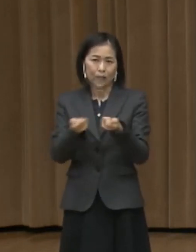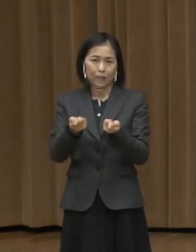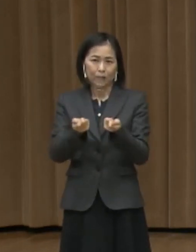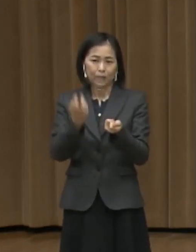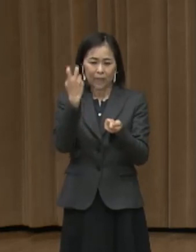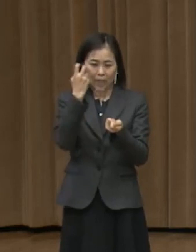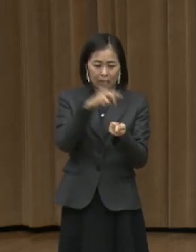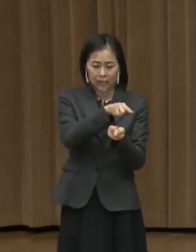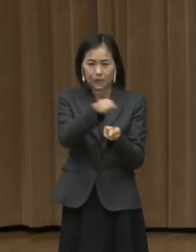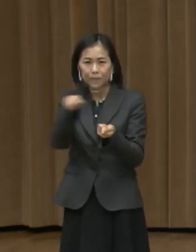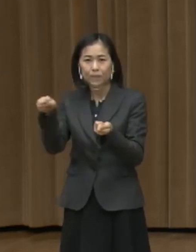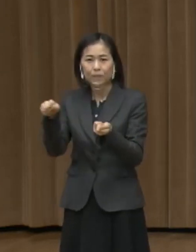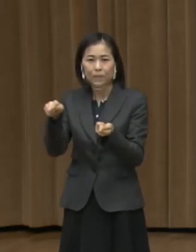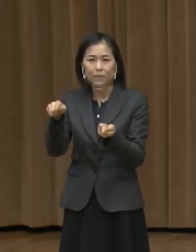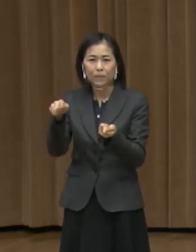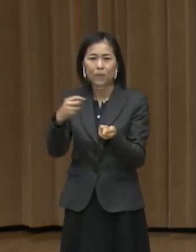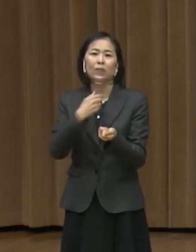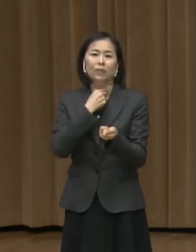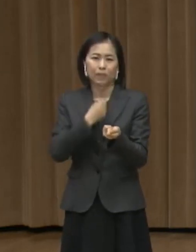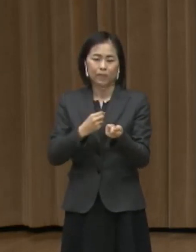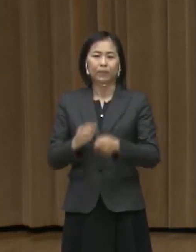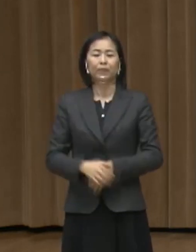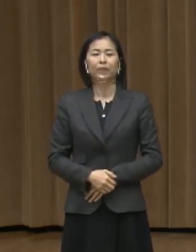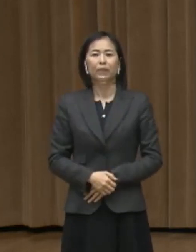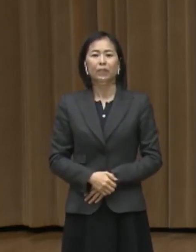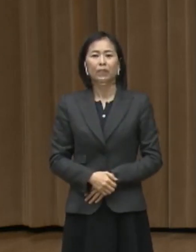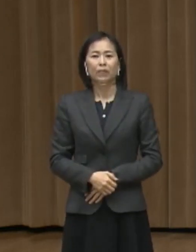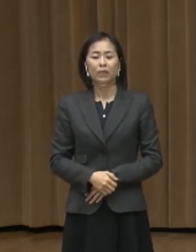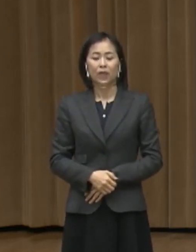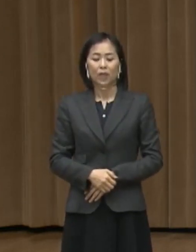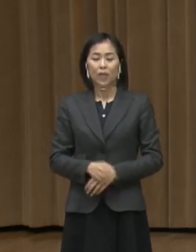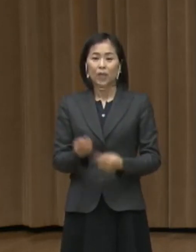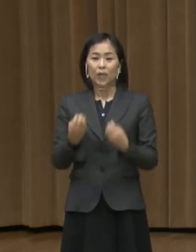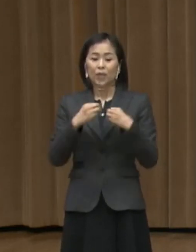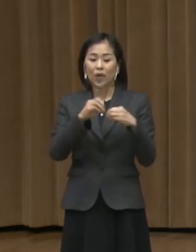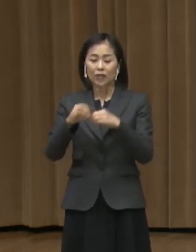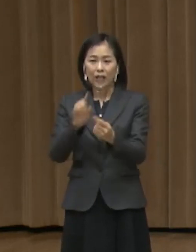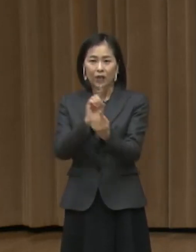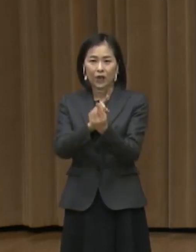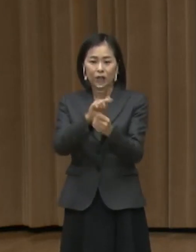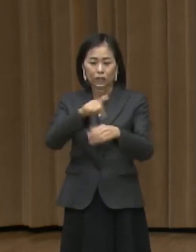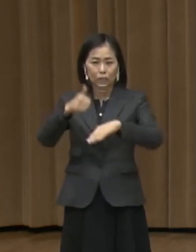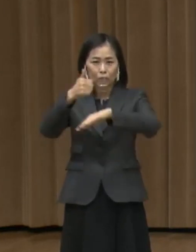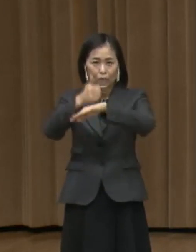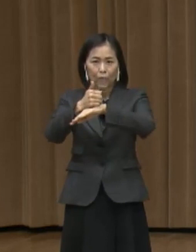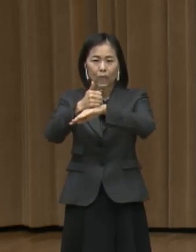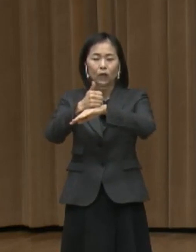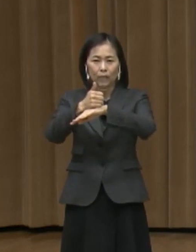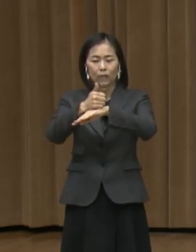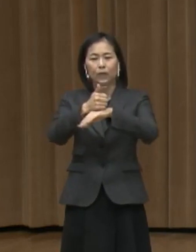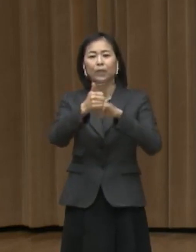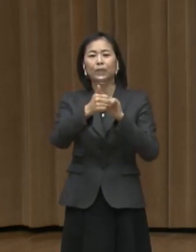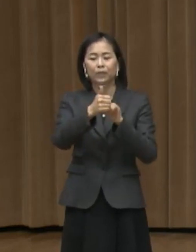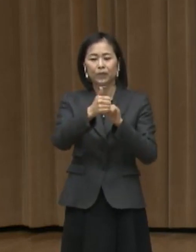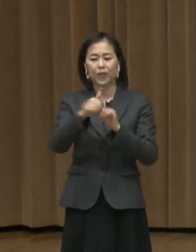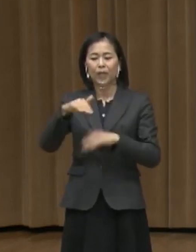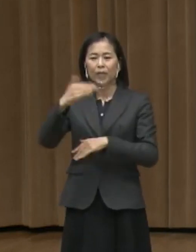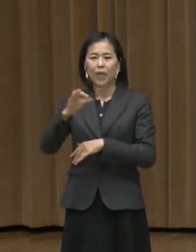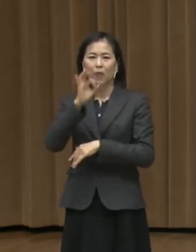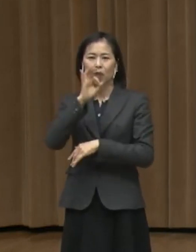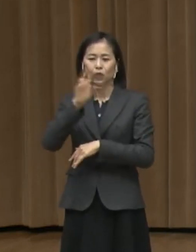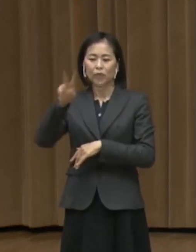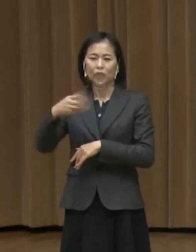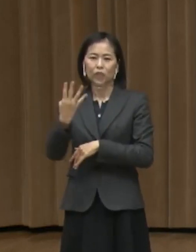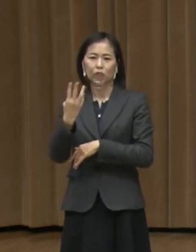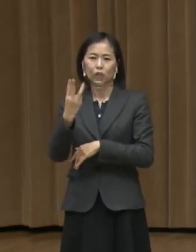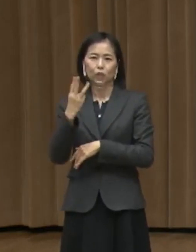理、監督を行ってもらいます。感染症対策課長には、県民生活部副参事の山口隆二